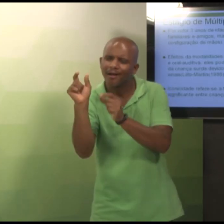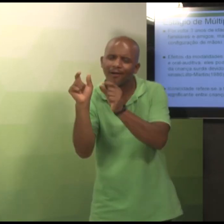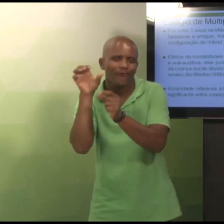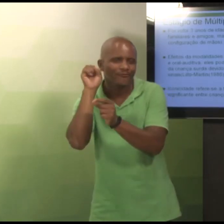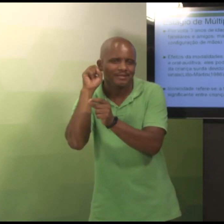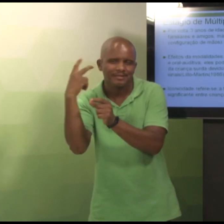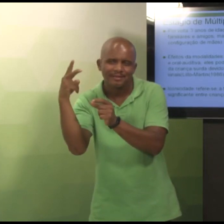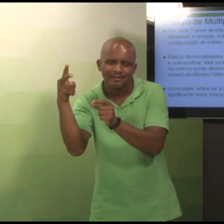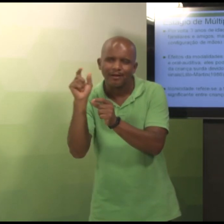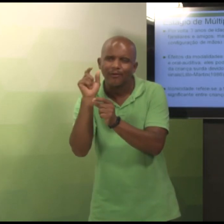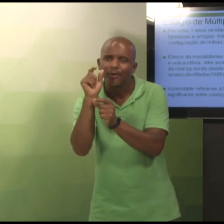Então, perceba